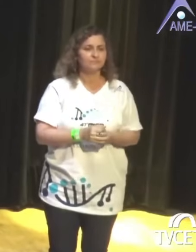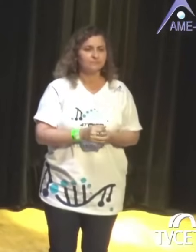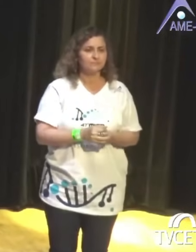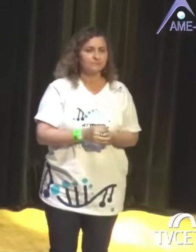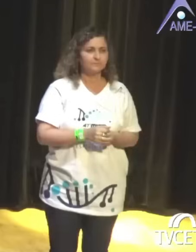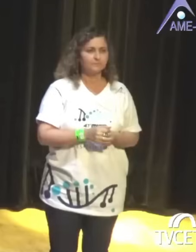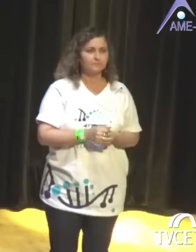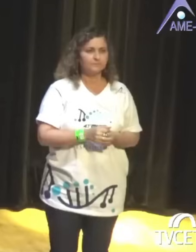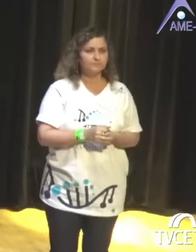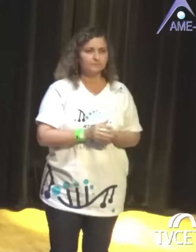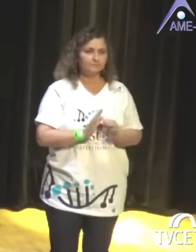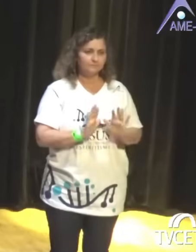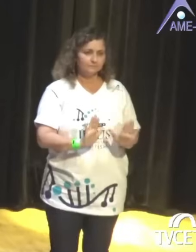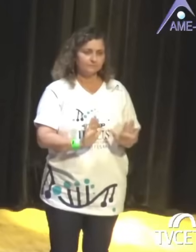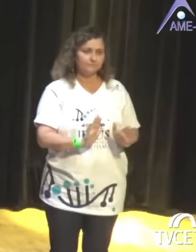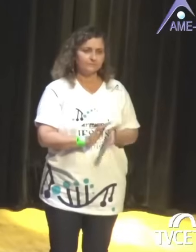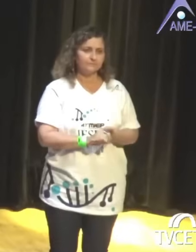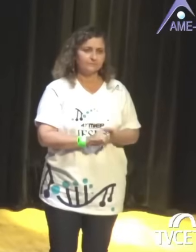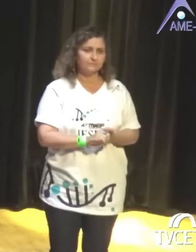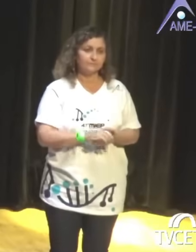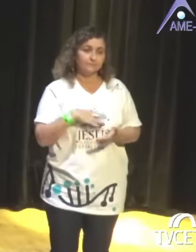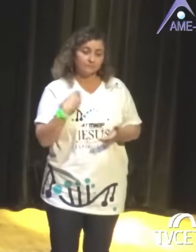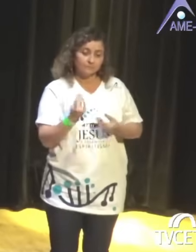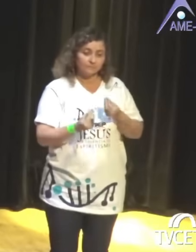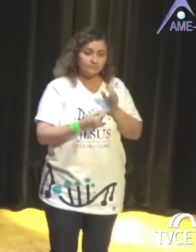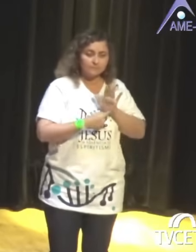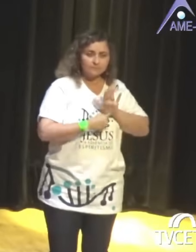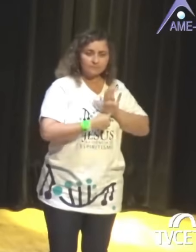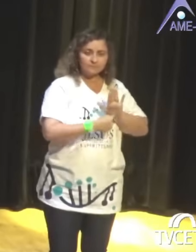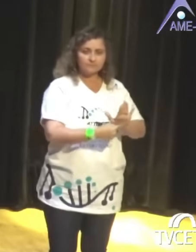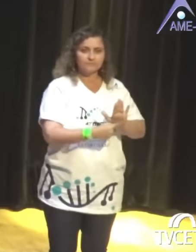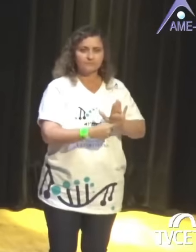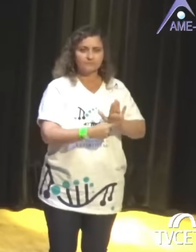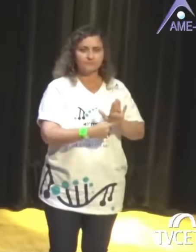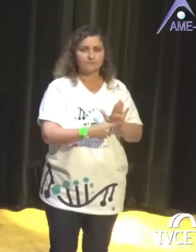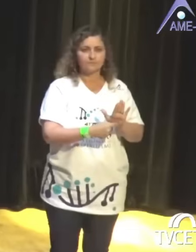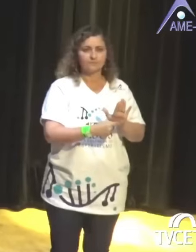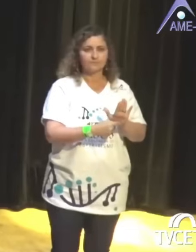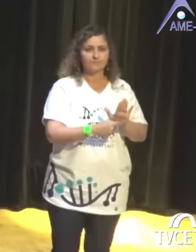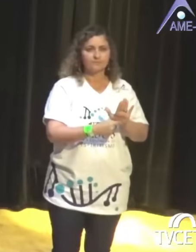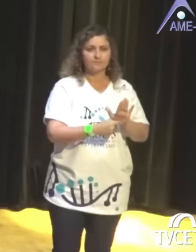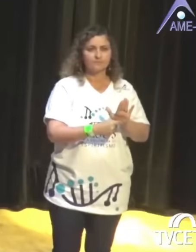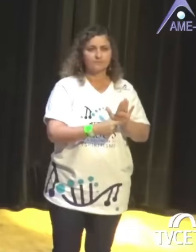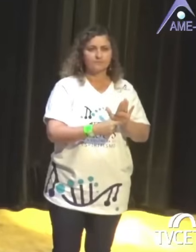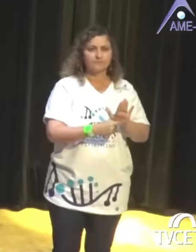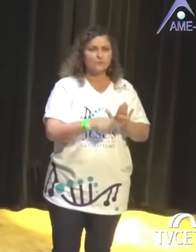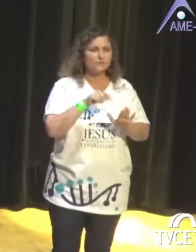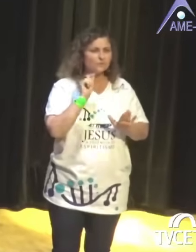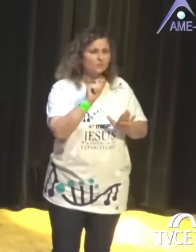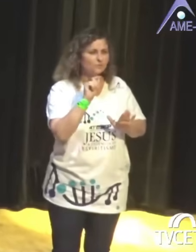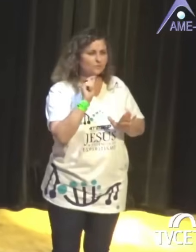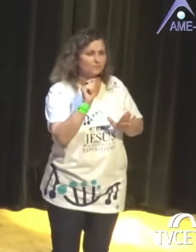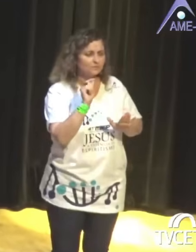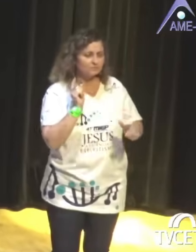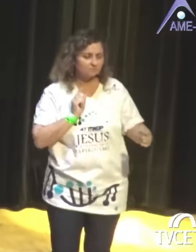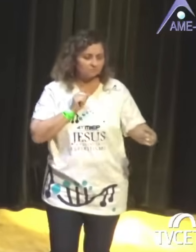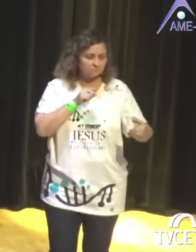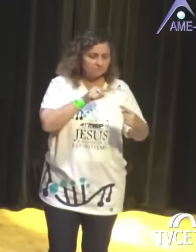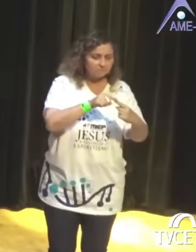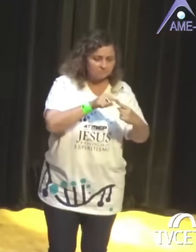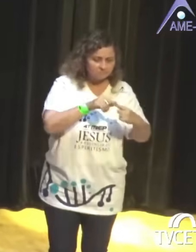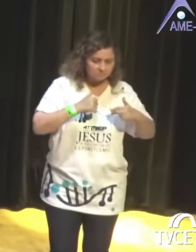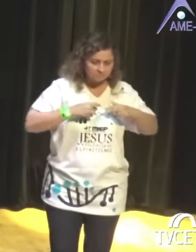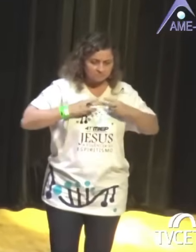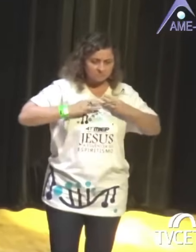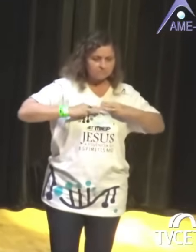terra para expressar o papel de Jesus na doutrina